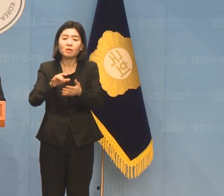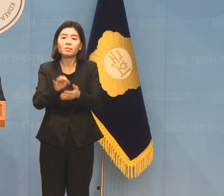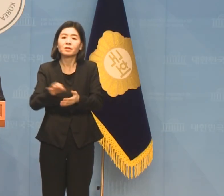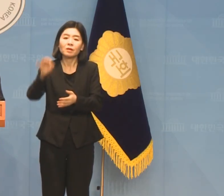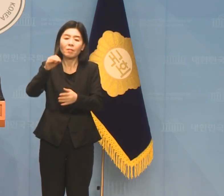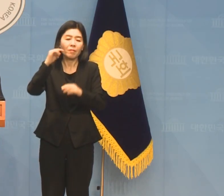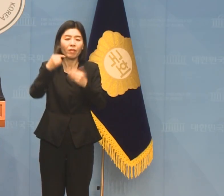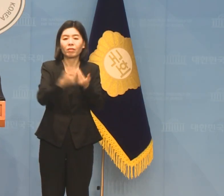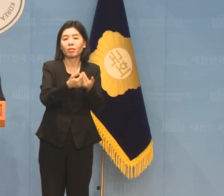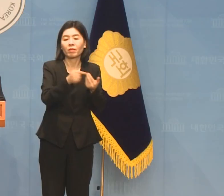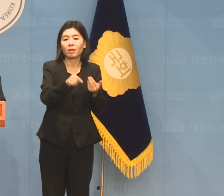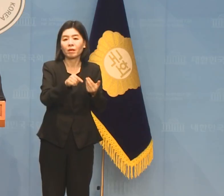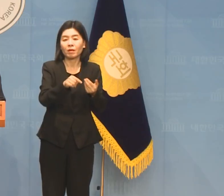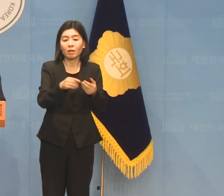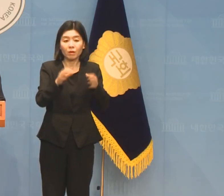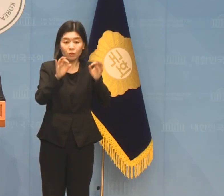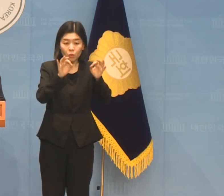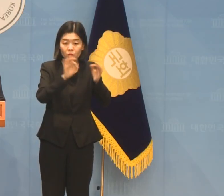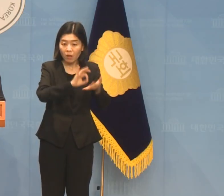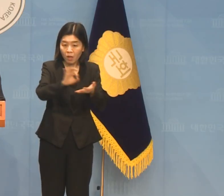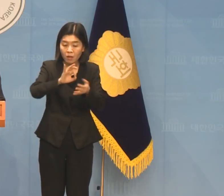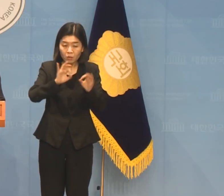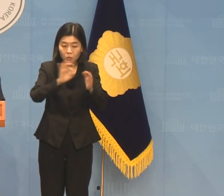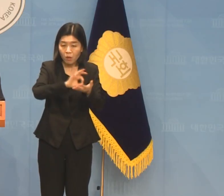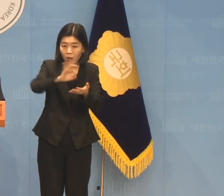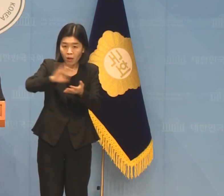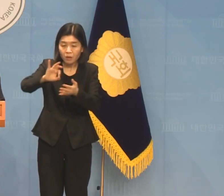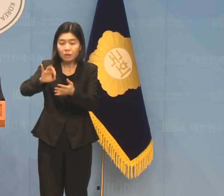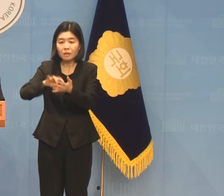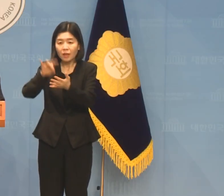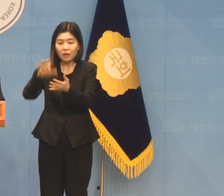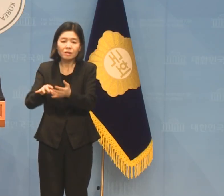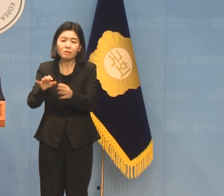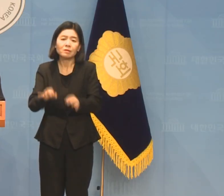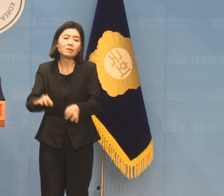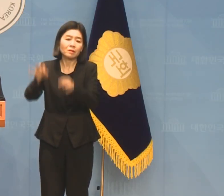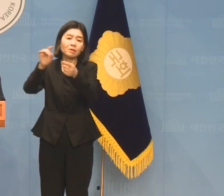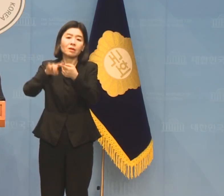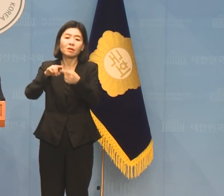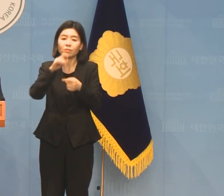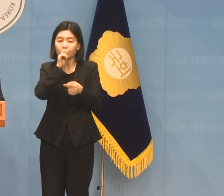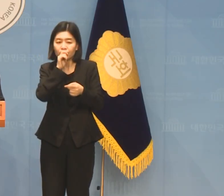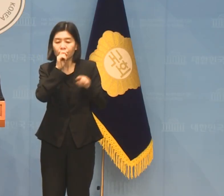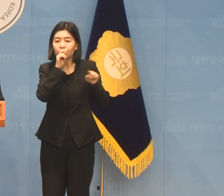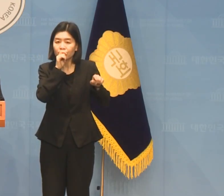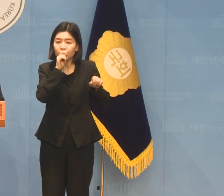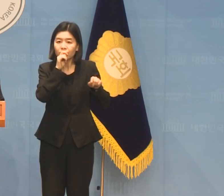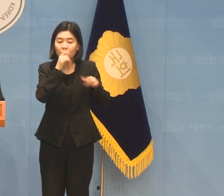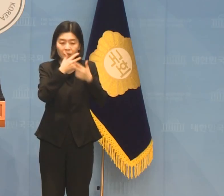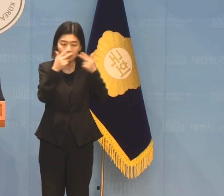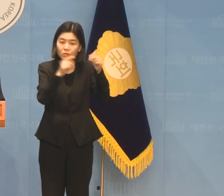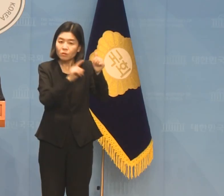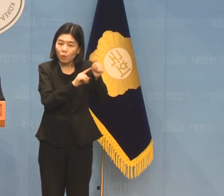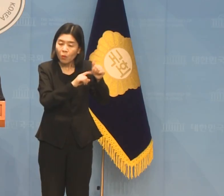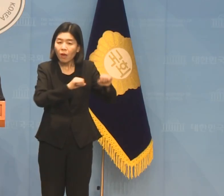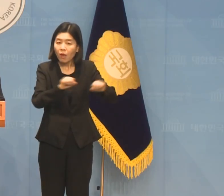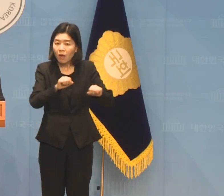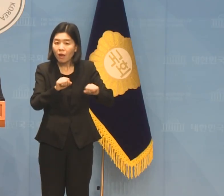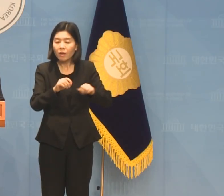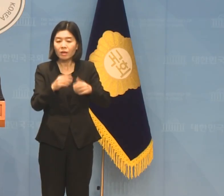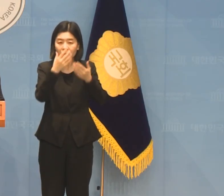정책에 반드시 수반되어야 하는 폭발적 증세에 대해서는 침묵하는 이 후보의 대선 행보는